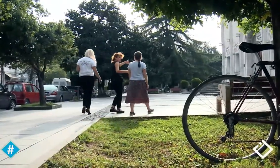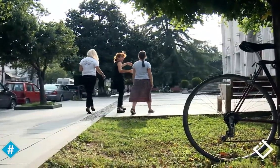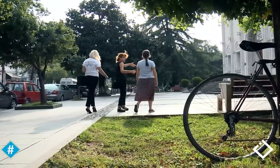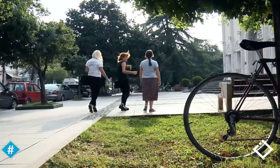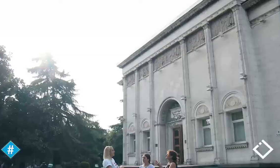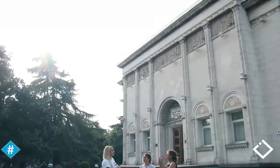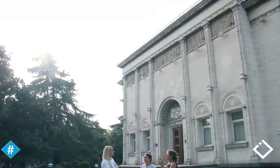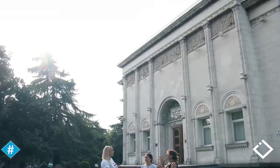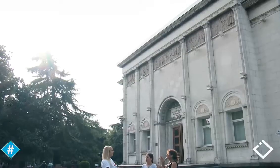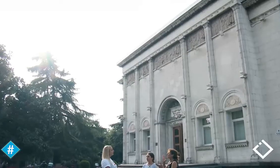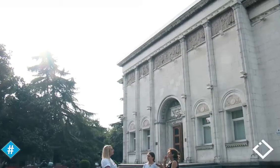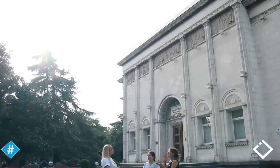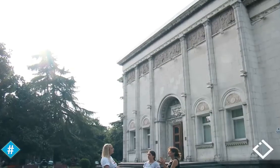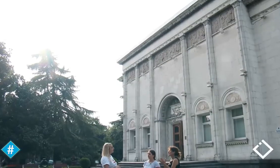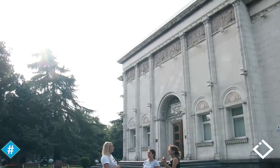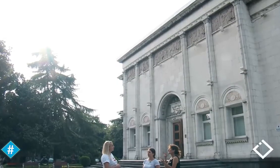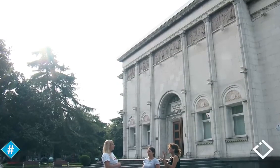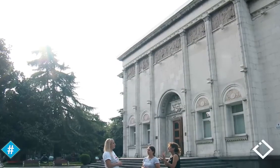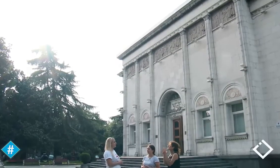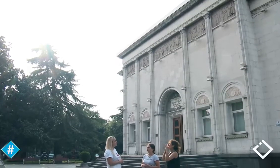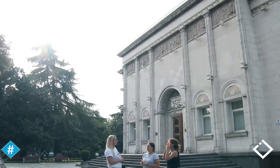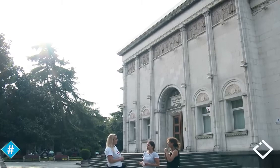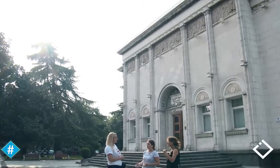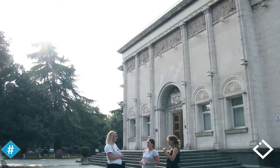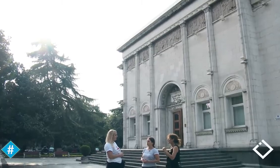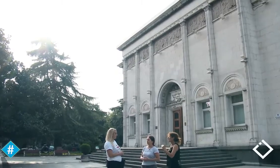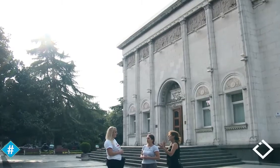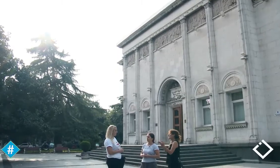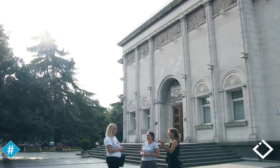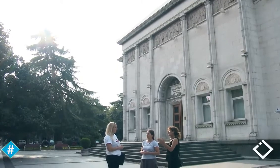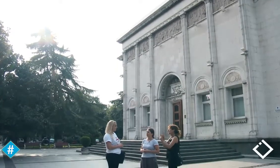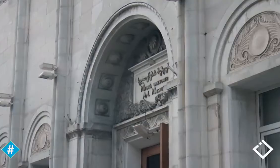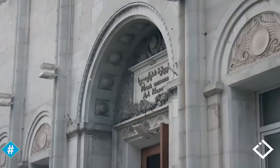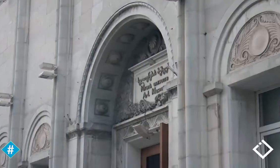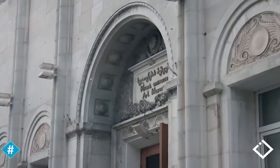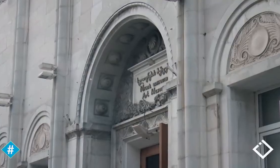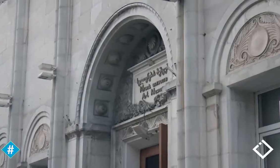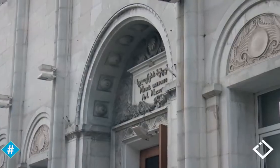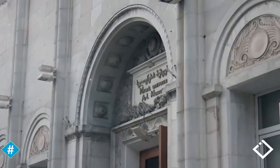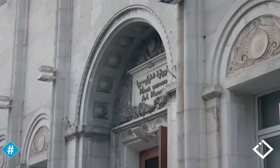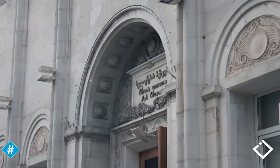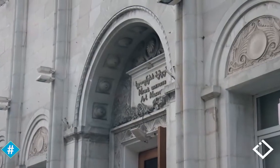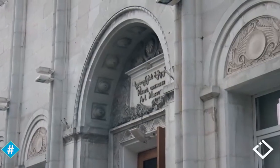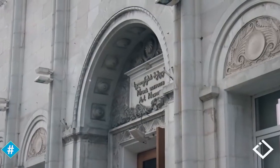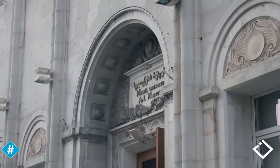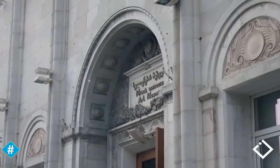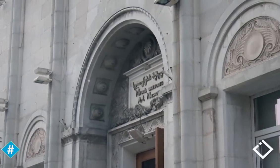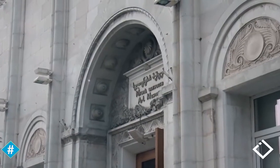თავისუფალ დროს რამდენად ახერხებთ მუზეუმებში, კინოში, თეატრში გამოსვლას? მაგალითად, როდესაც მე და ჩემი